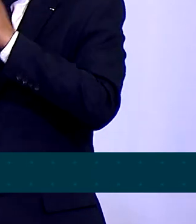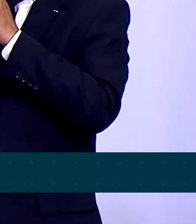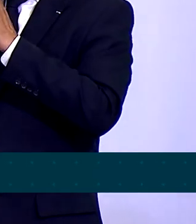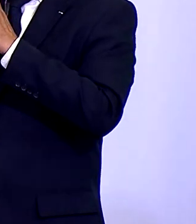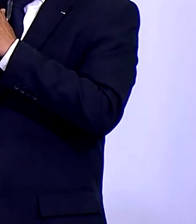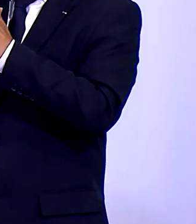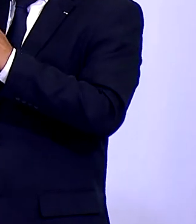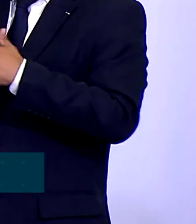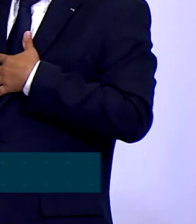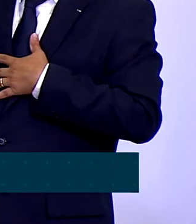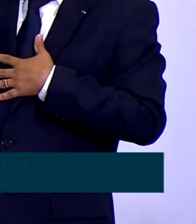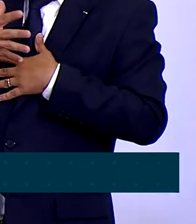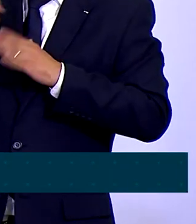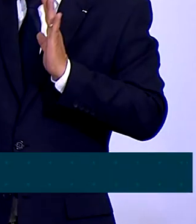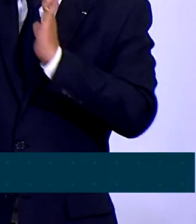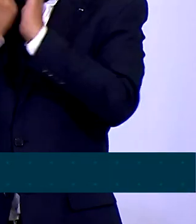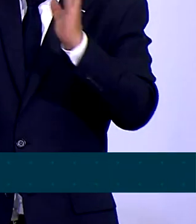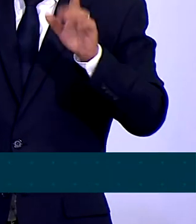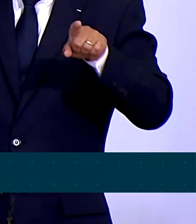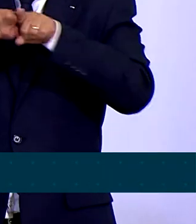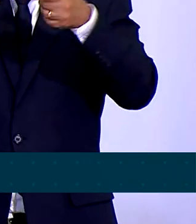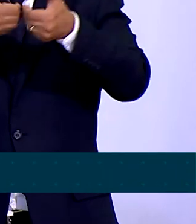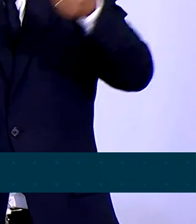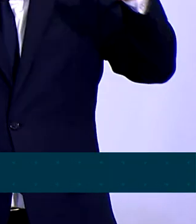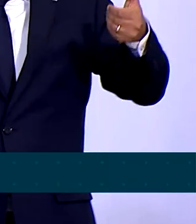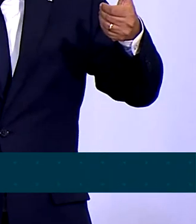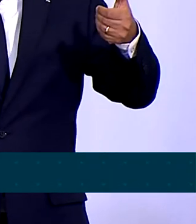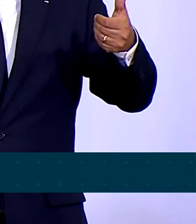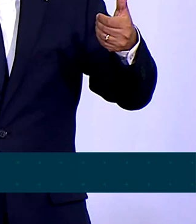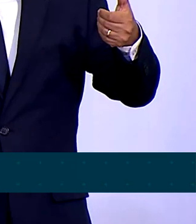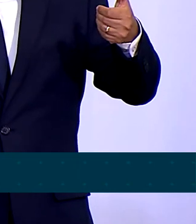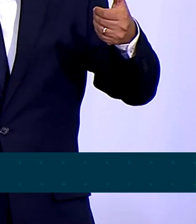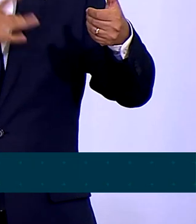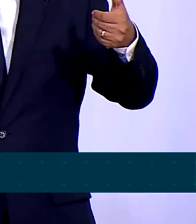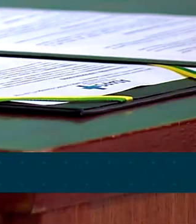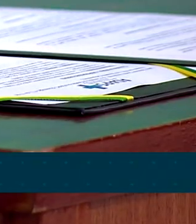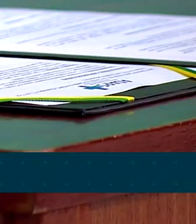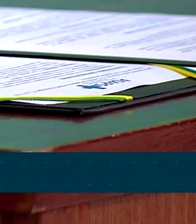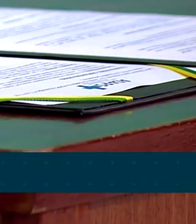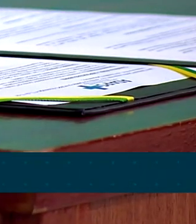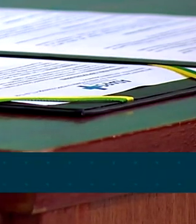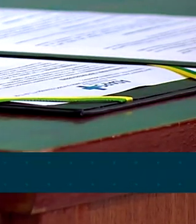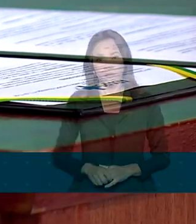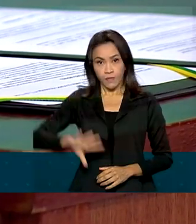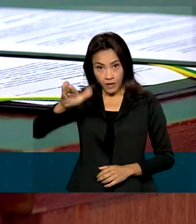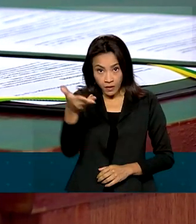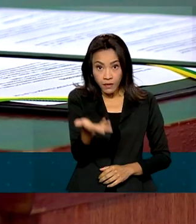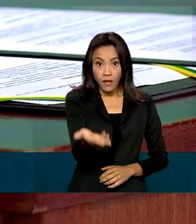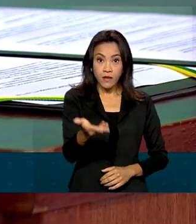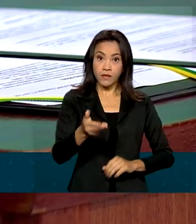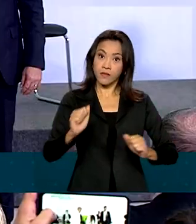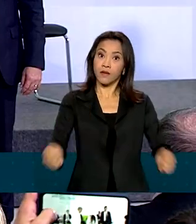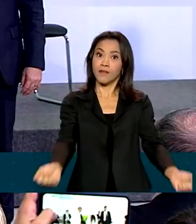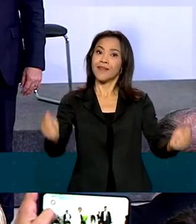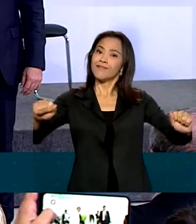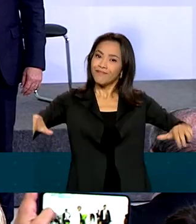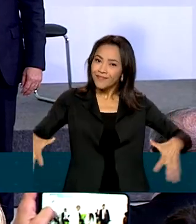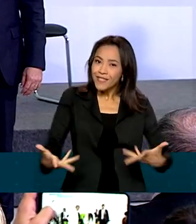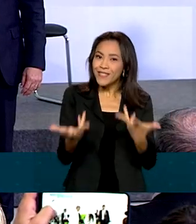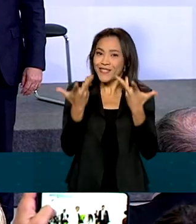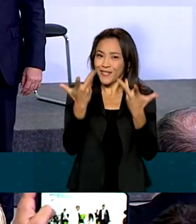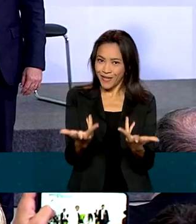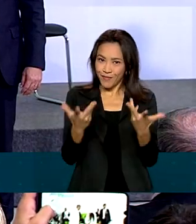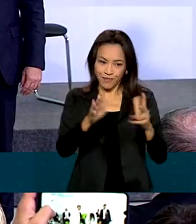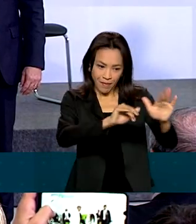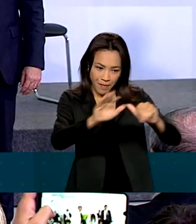um novo marcador, um divisor de águas na saúde pública do Brasil. Durante a cerimônia de recepção dos contratados